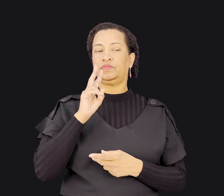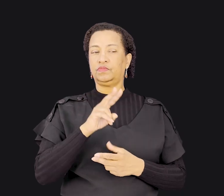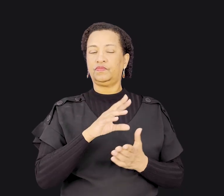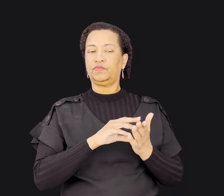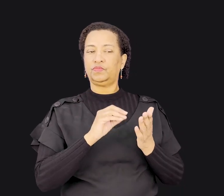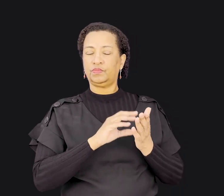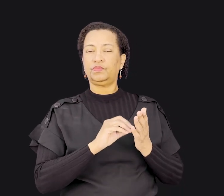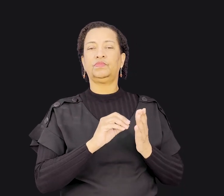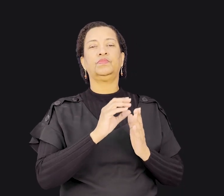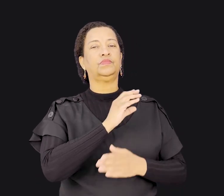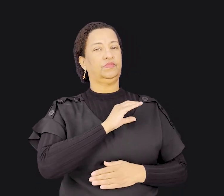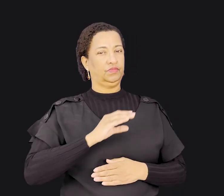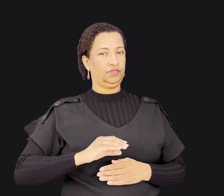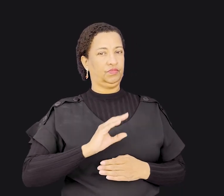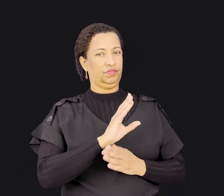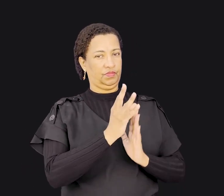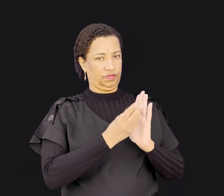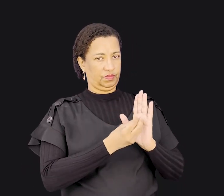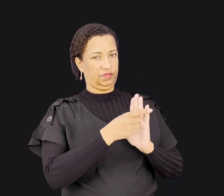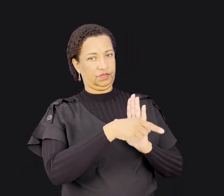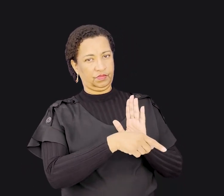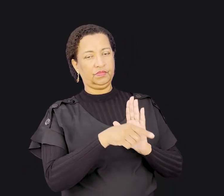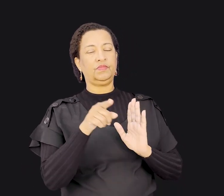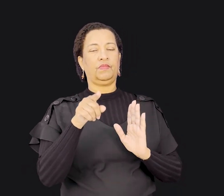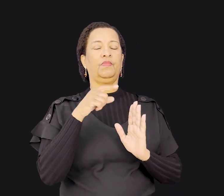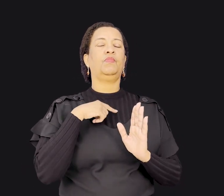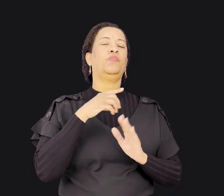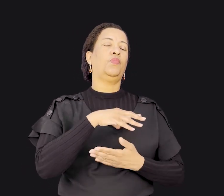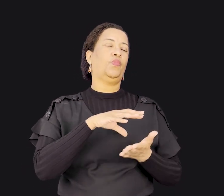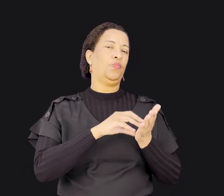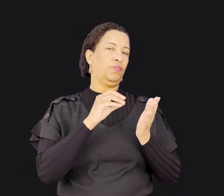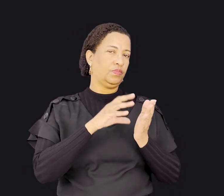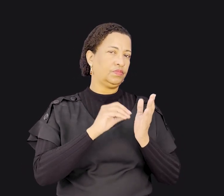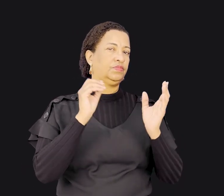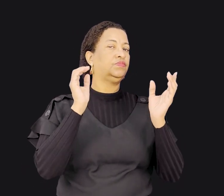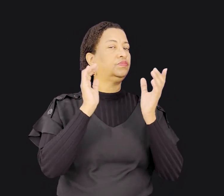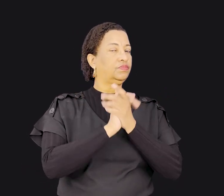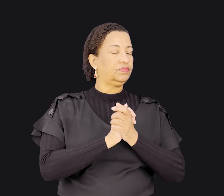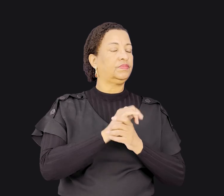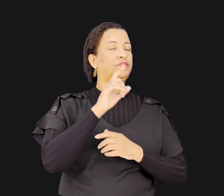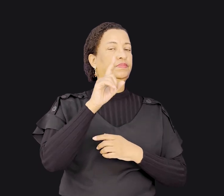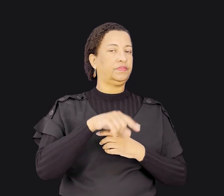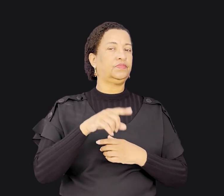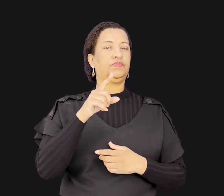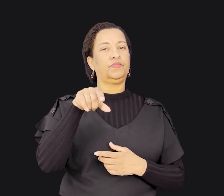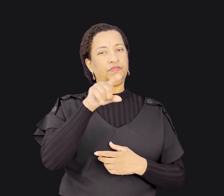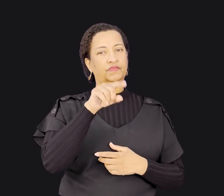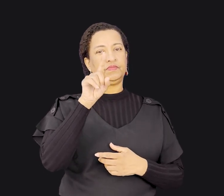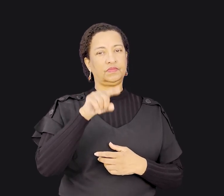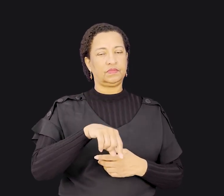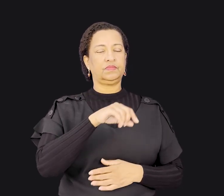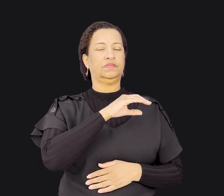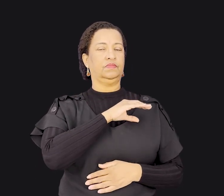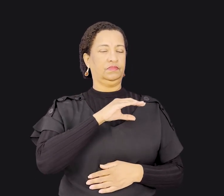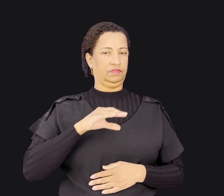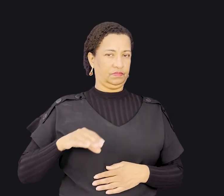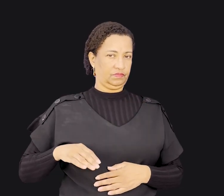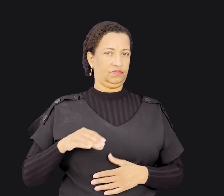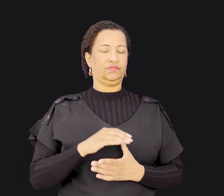modelo de Cristo para a Igreja? Este é o modelo como o casamento é. E vocês são Cristo. Os